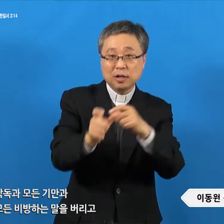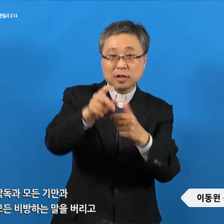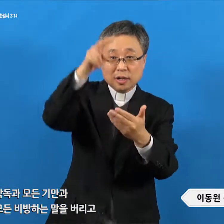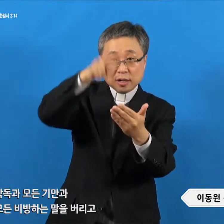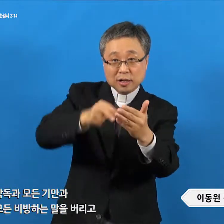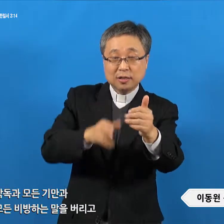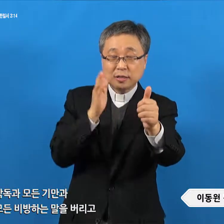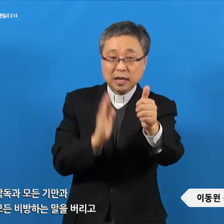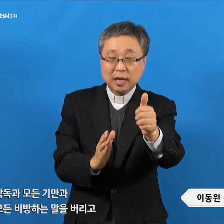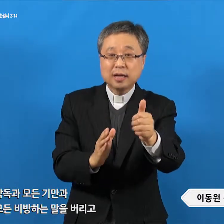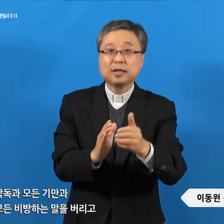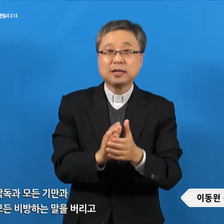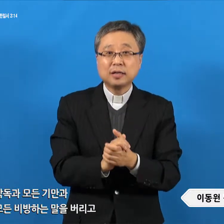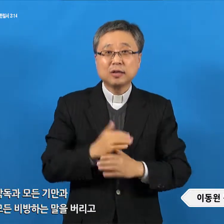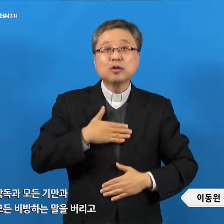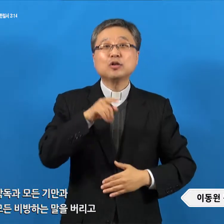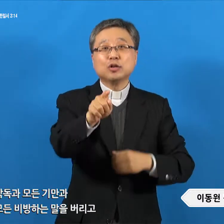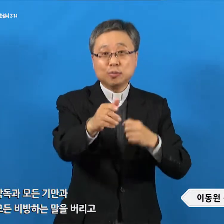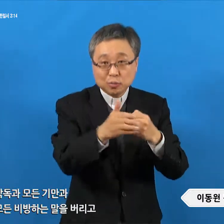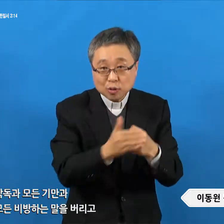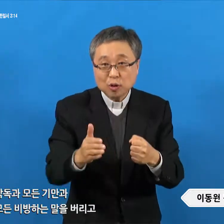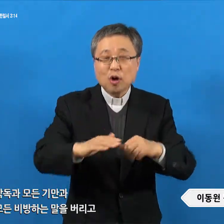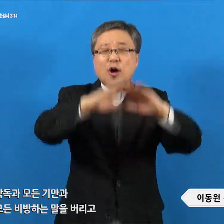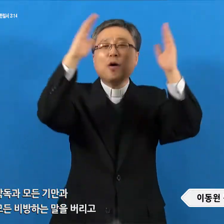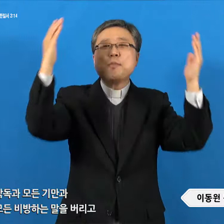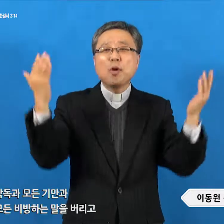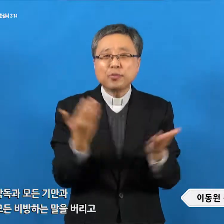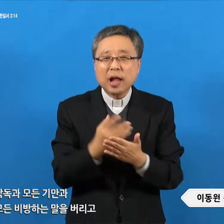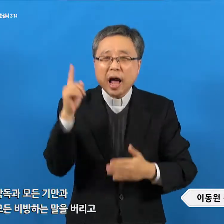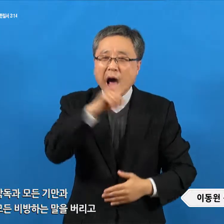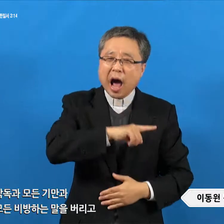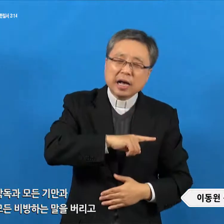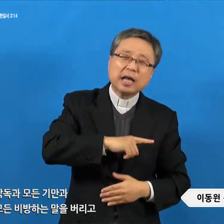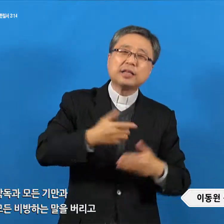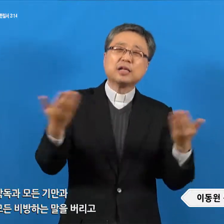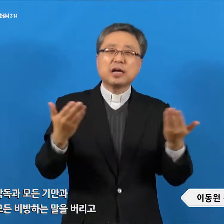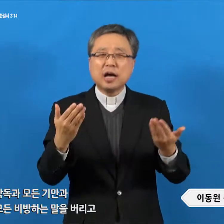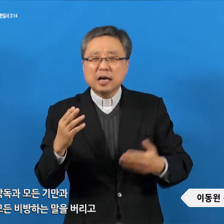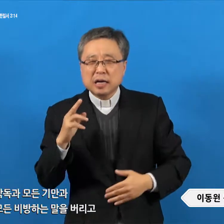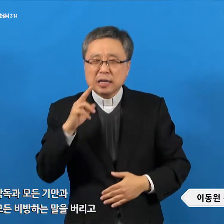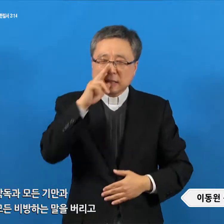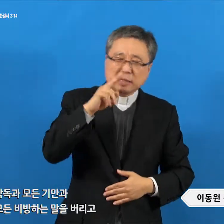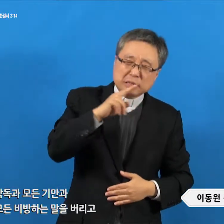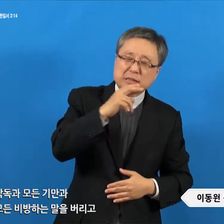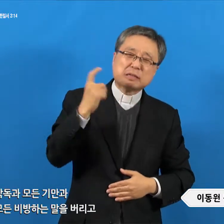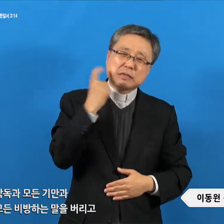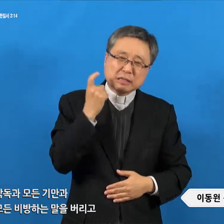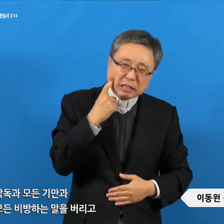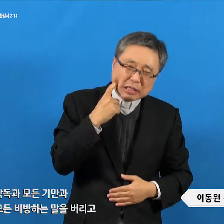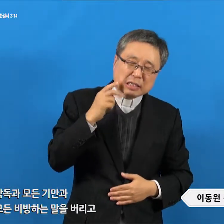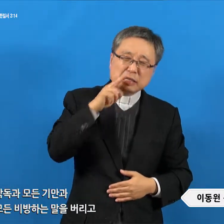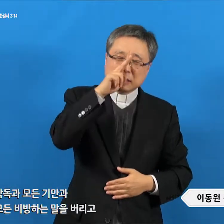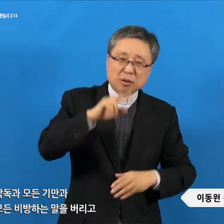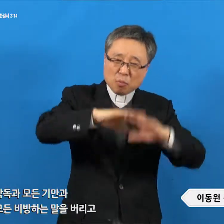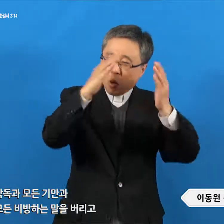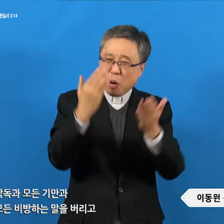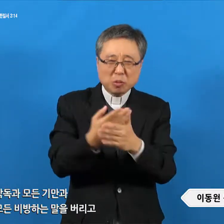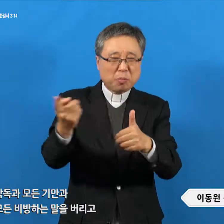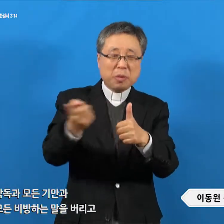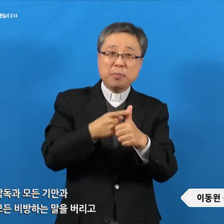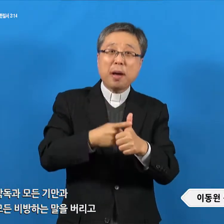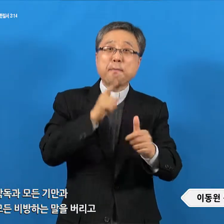같이 읽습니다. 시작. 그러므로 모든 악독과 모든 기만과 외식과 시기와 모든